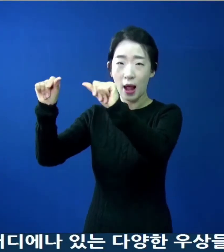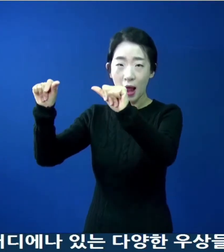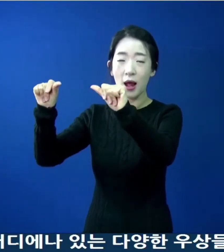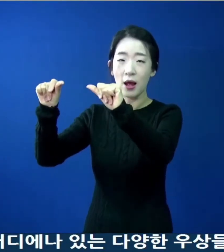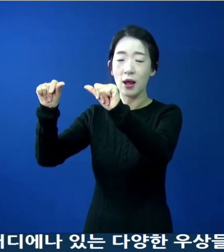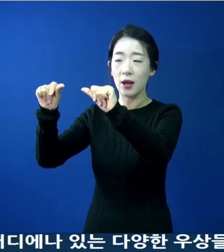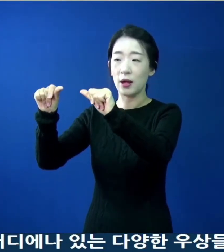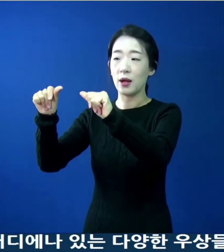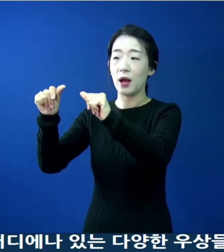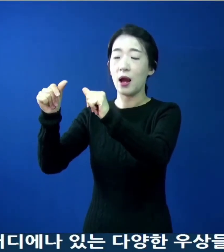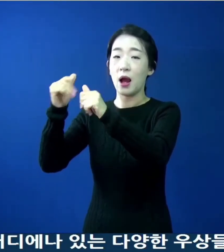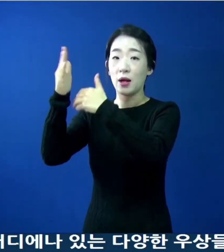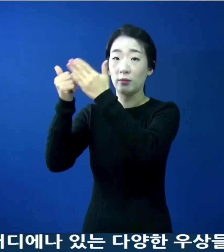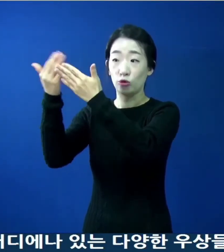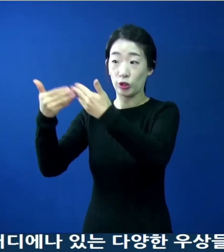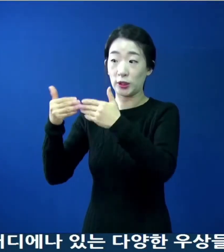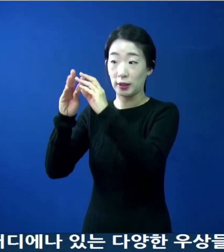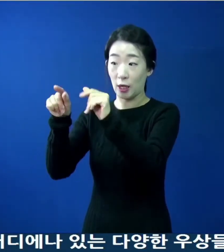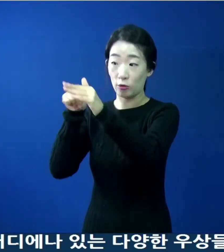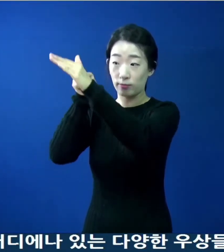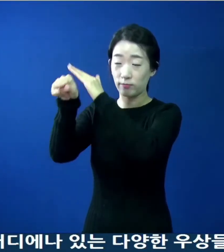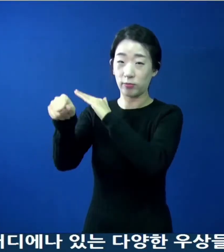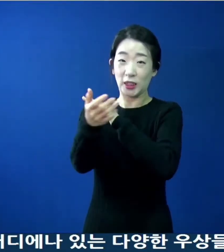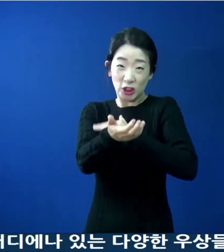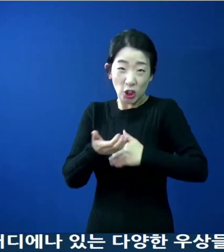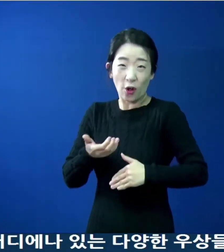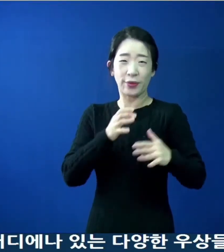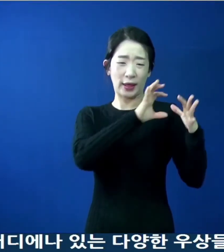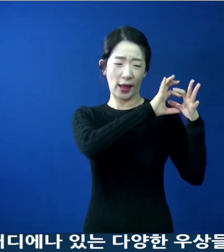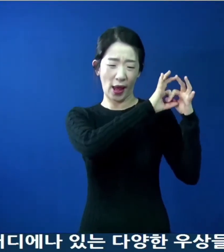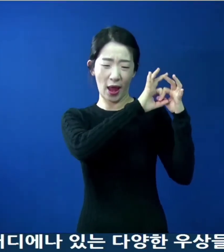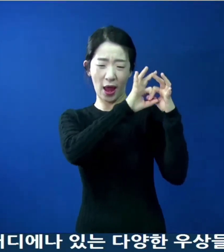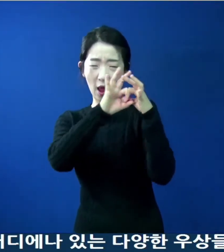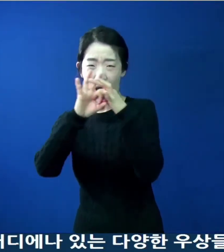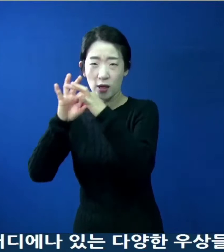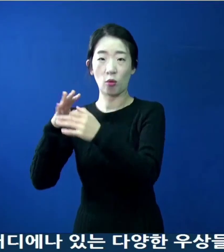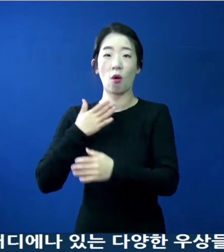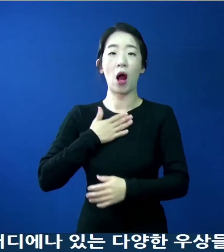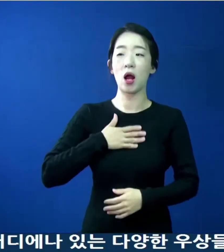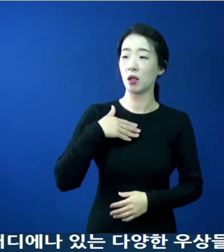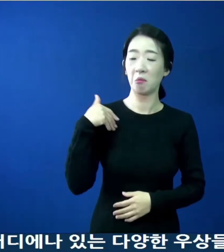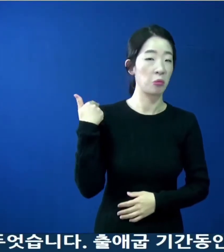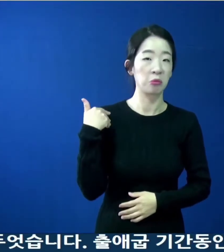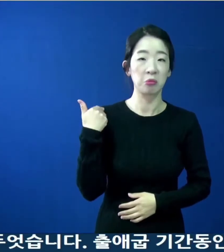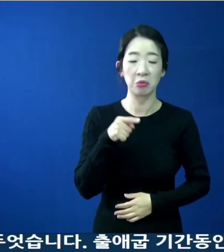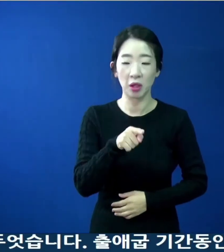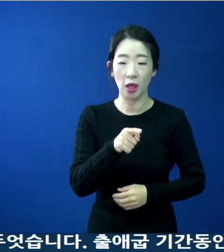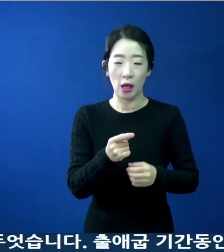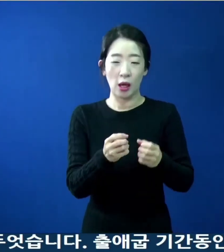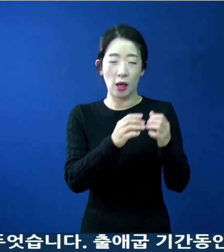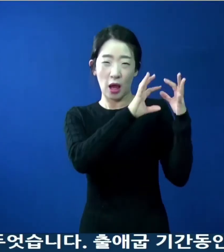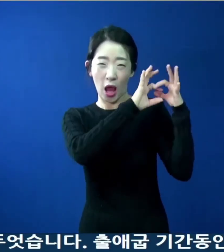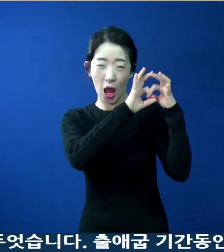기간 동안 여러 종류의 우상들을 알게 모르게 드러나게 숨겨서 가지고 있었다는